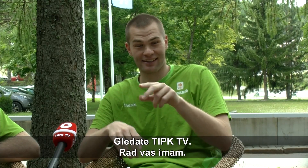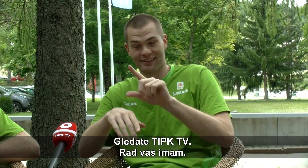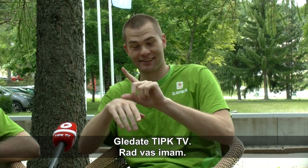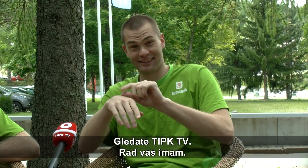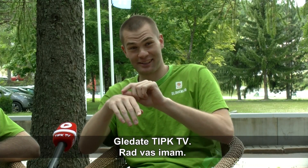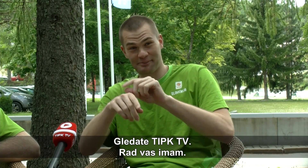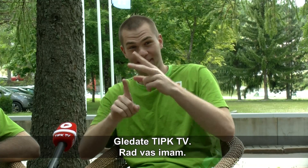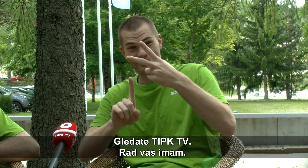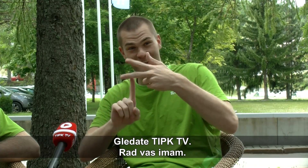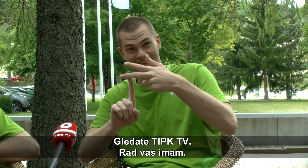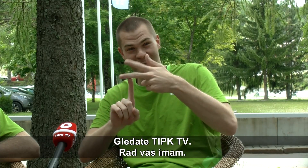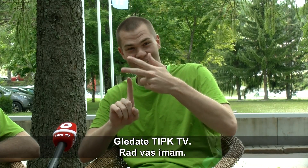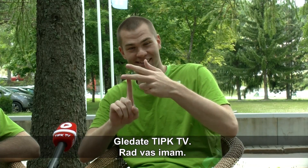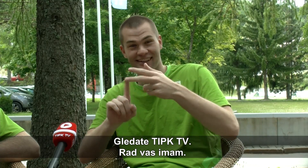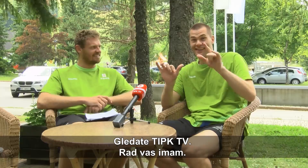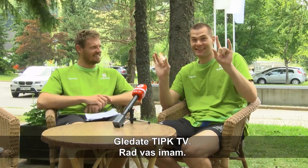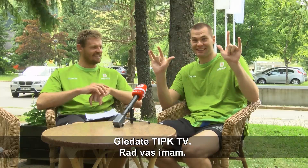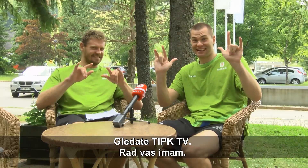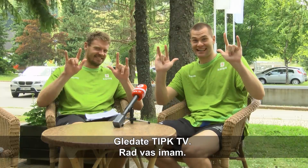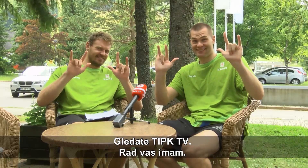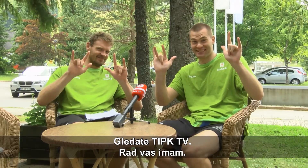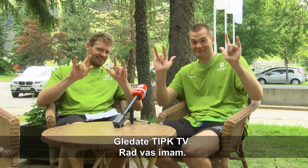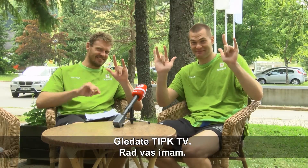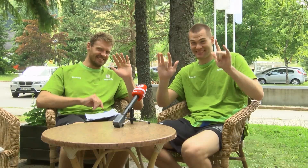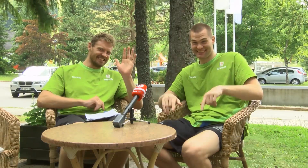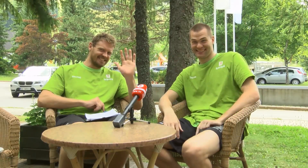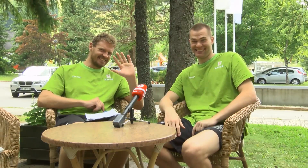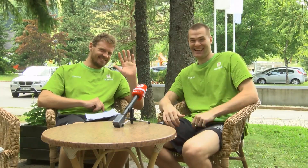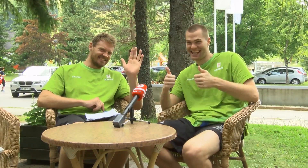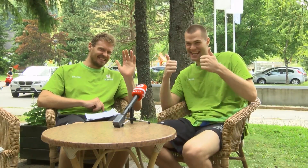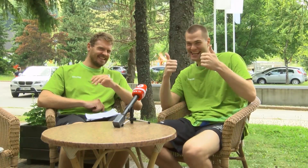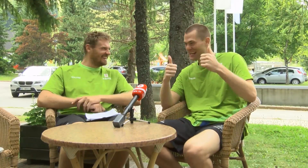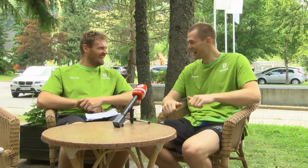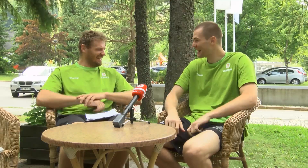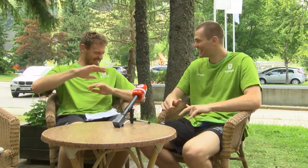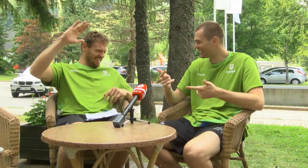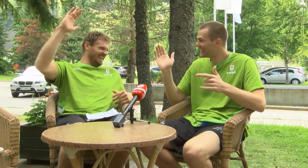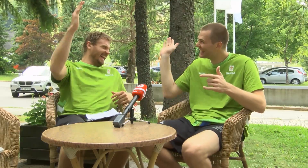Gledate Tip TV? TV. Rad pa si.